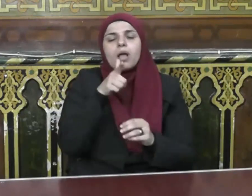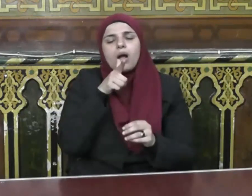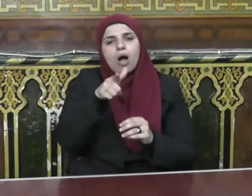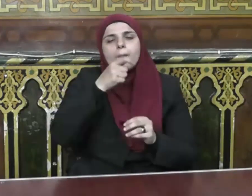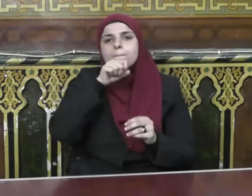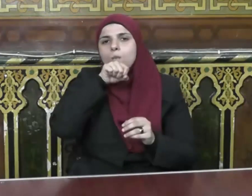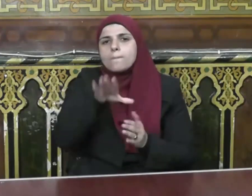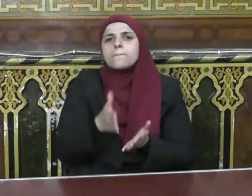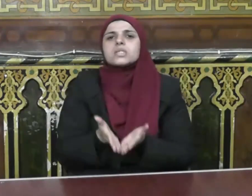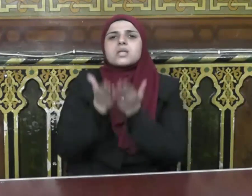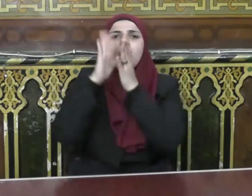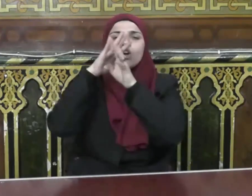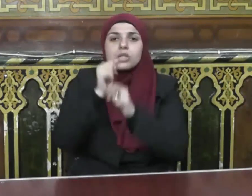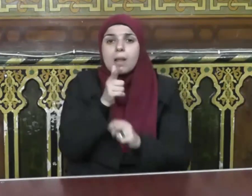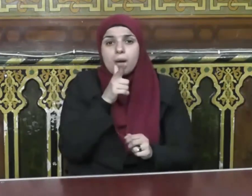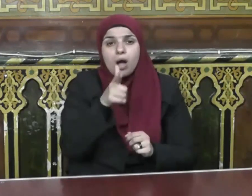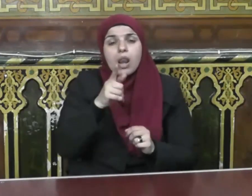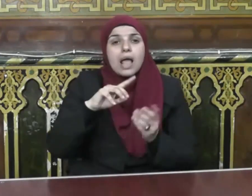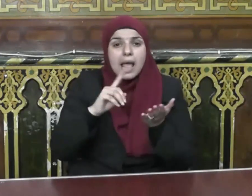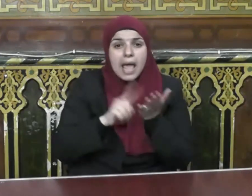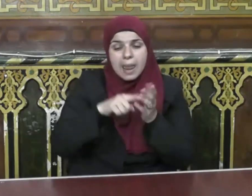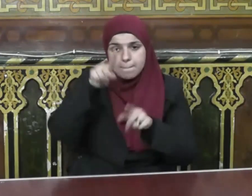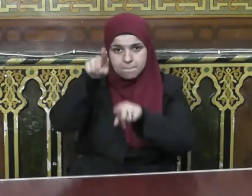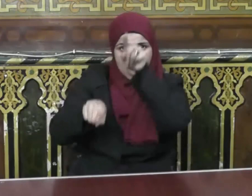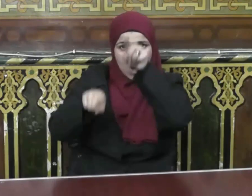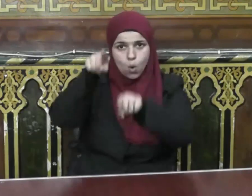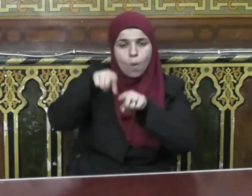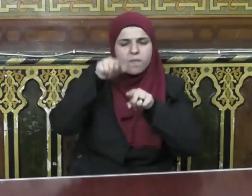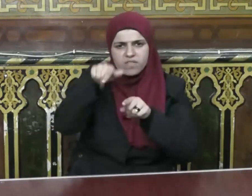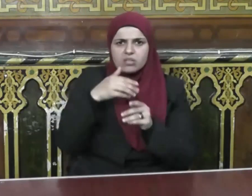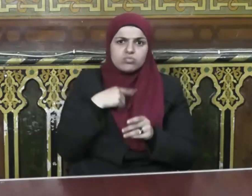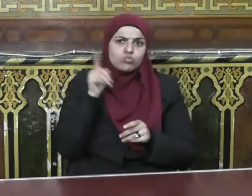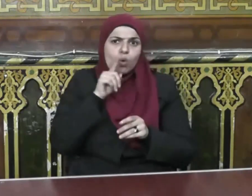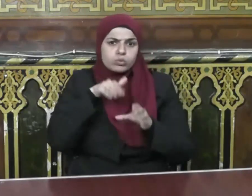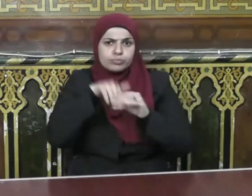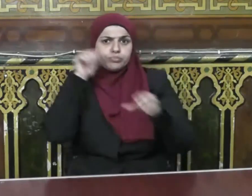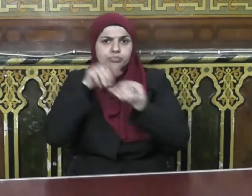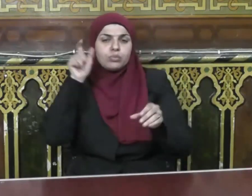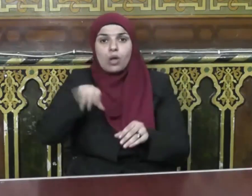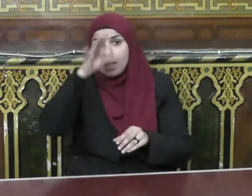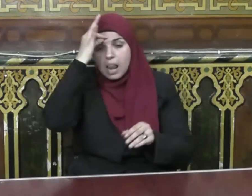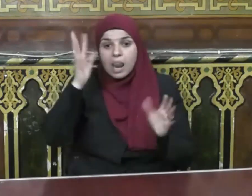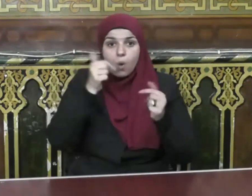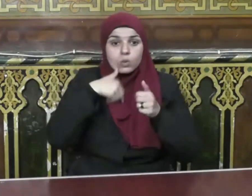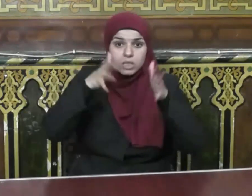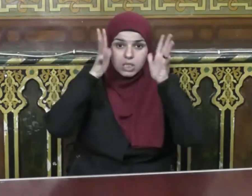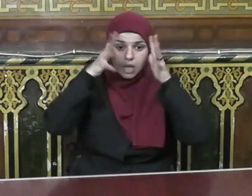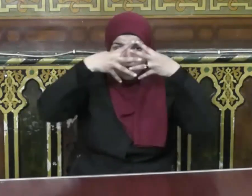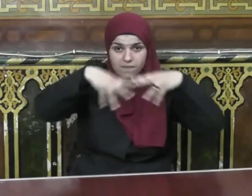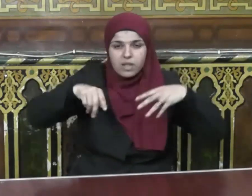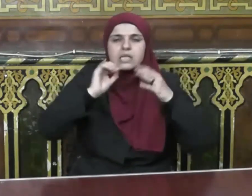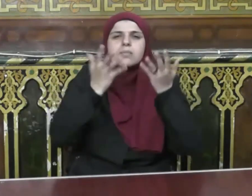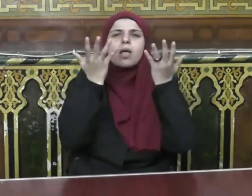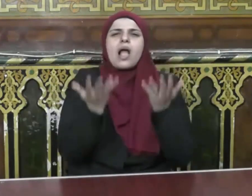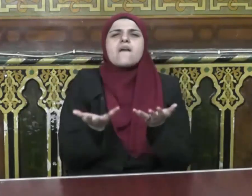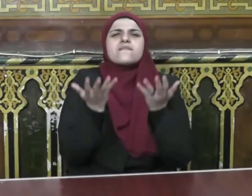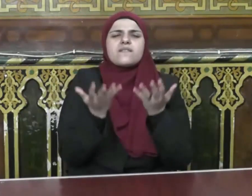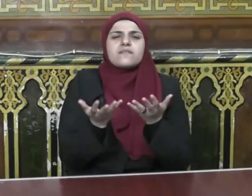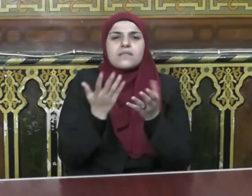الله عليه وسلم: إن منكم منفرين، فمن صلى بالناس فليخفف، فإن فيهم